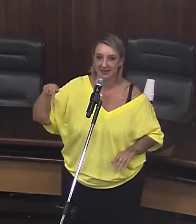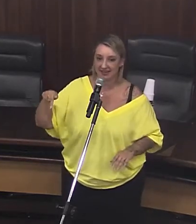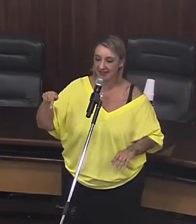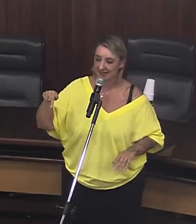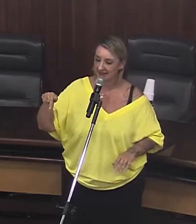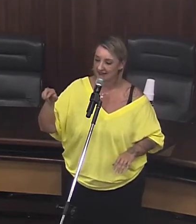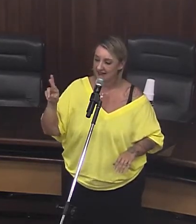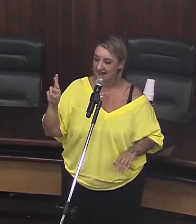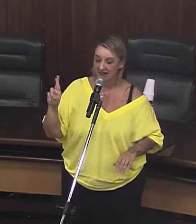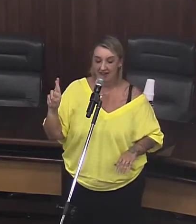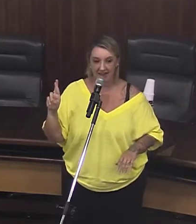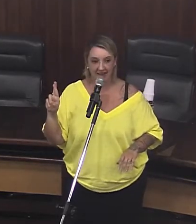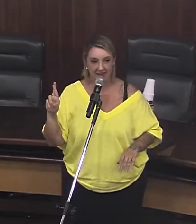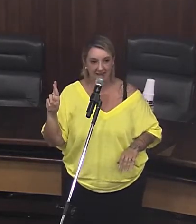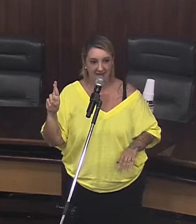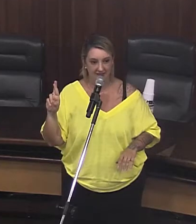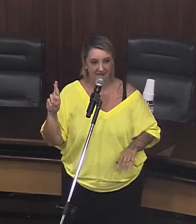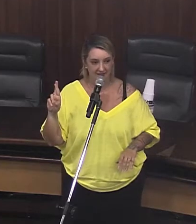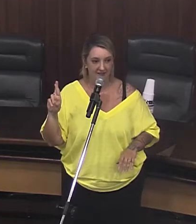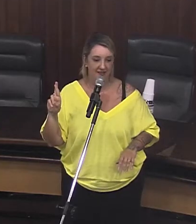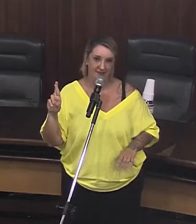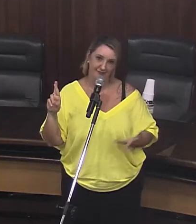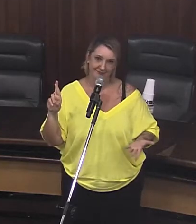Q. R. Ai,